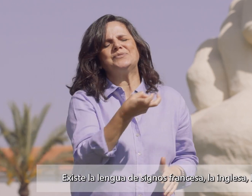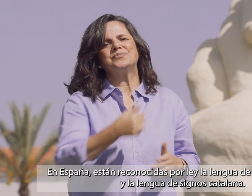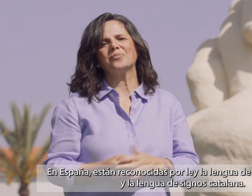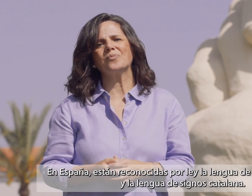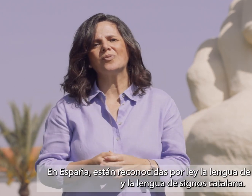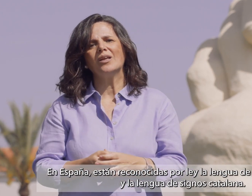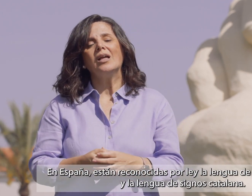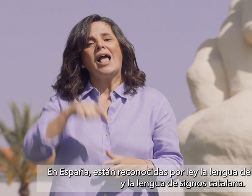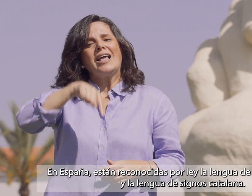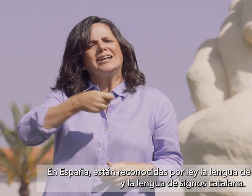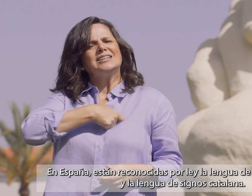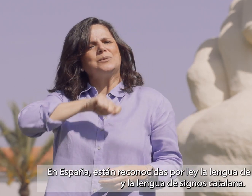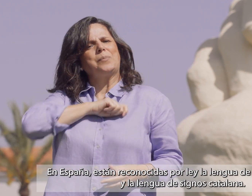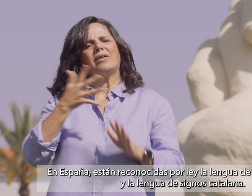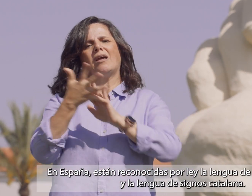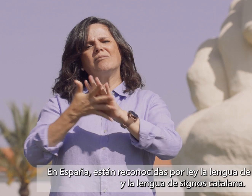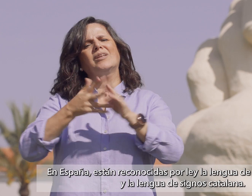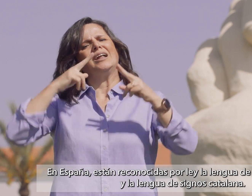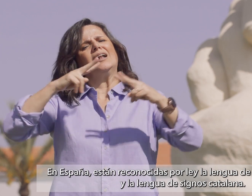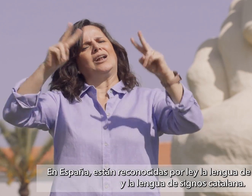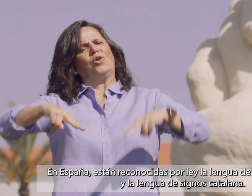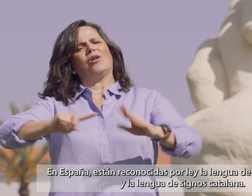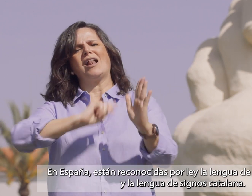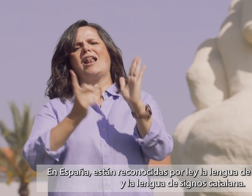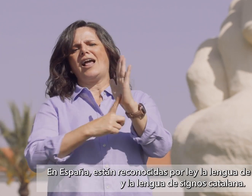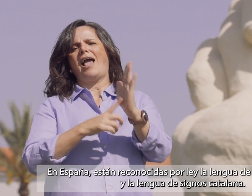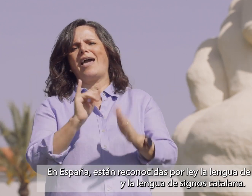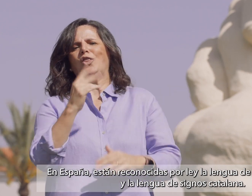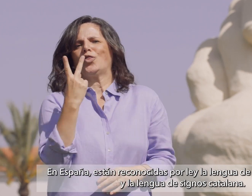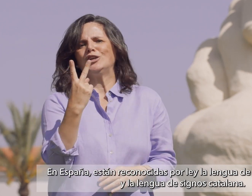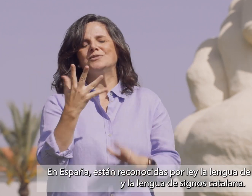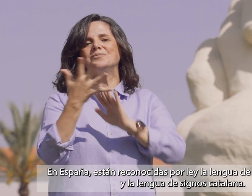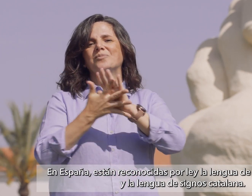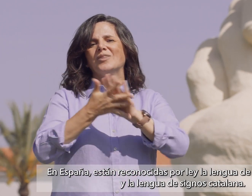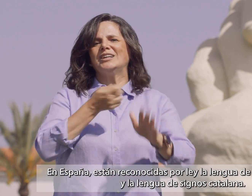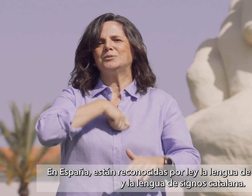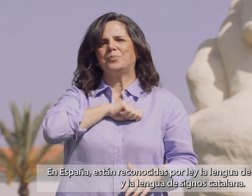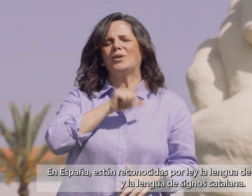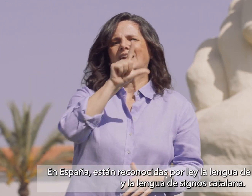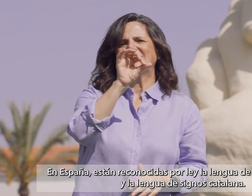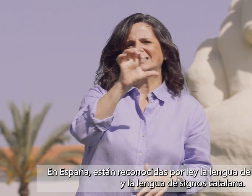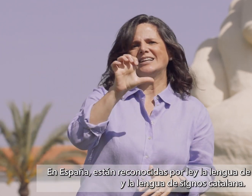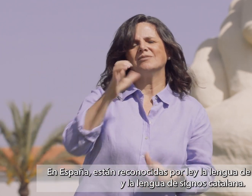En España están reconocidas por ley la lengua de signos española y la lengua de signos catalana.